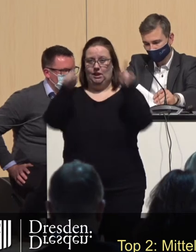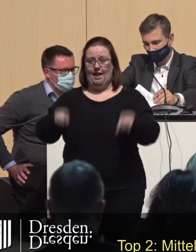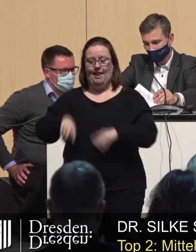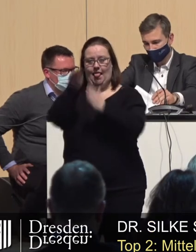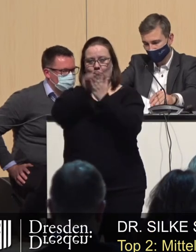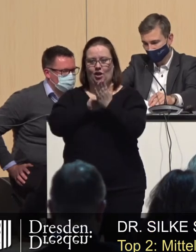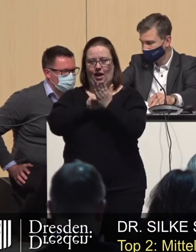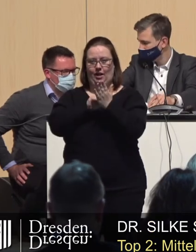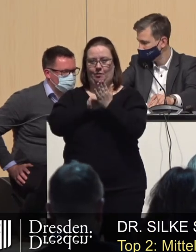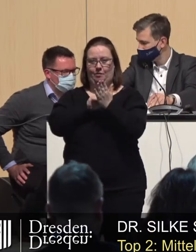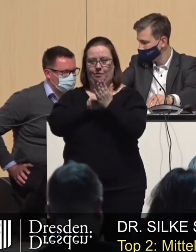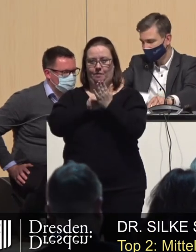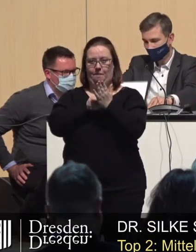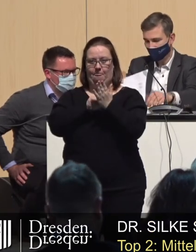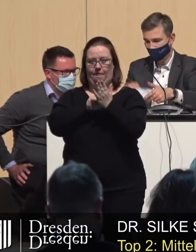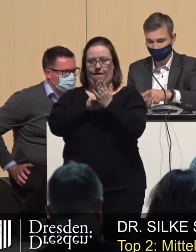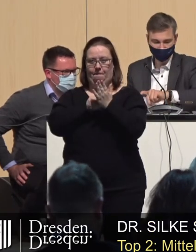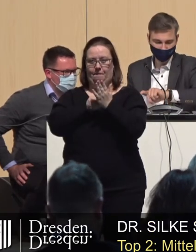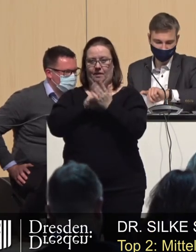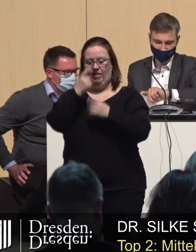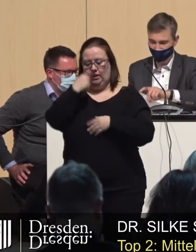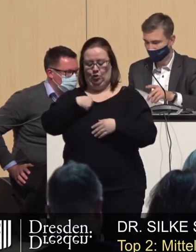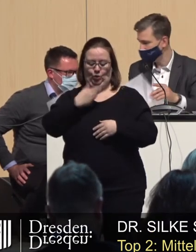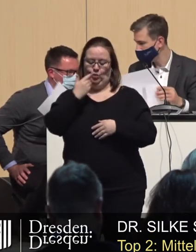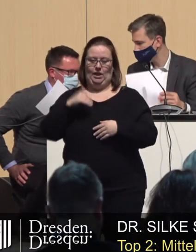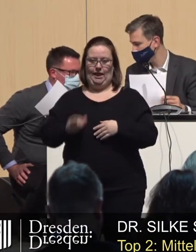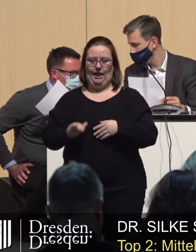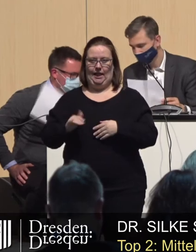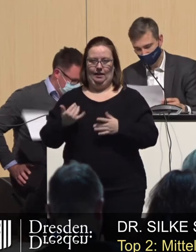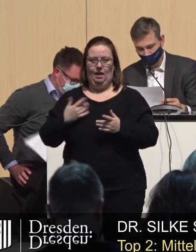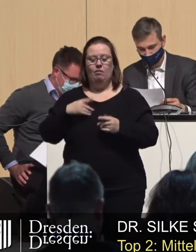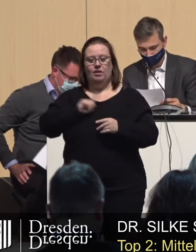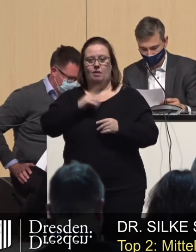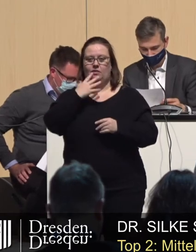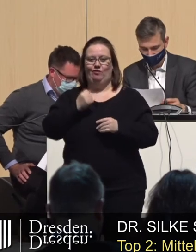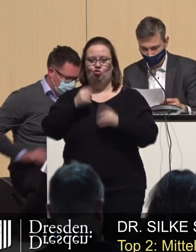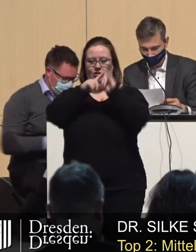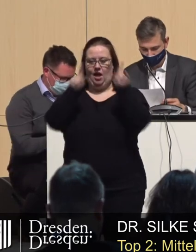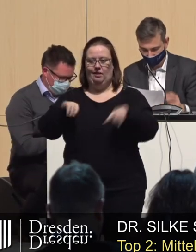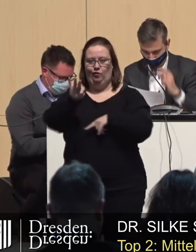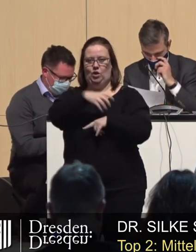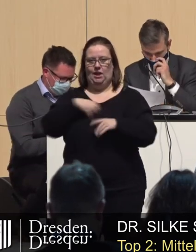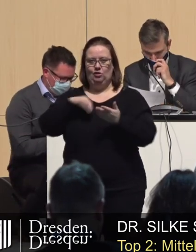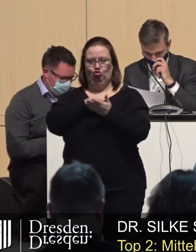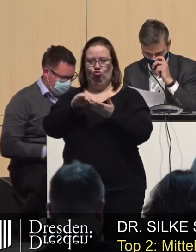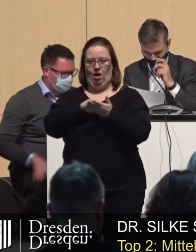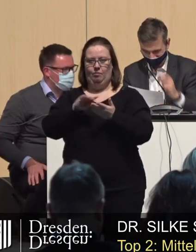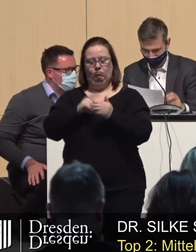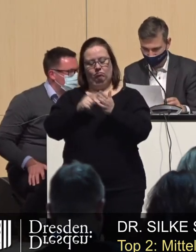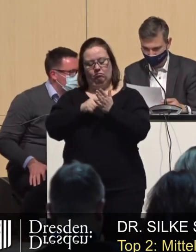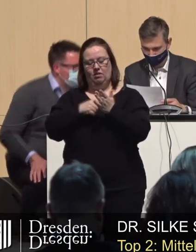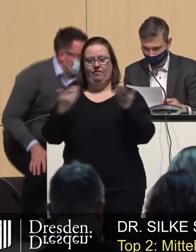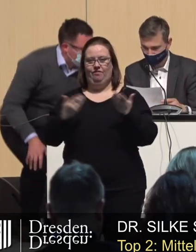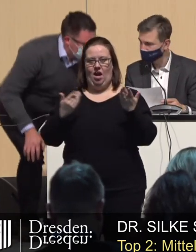geschrieben. Wenn ich, bin zwar kein Kind mehr, aber wenn ich einen Wunschzettel für Dresden schreiben könnte, wäre einer der Punkte, der